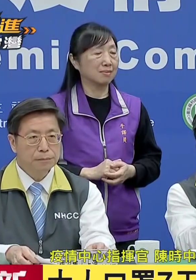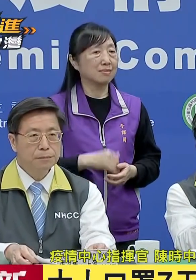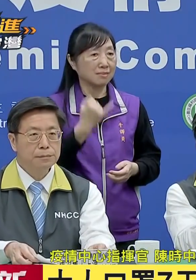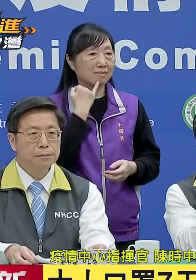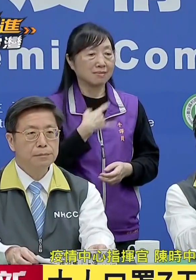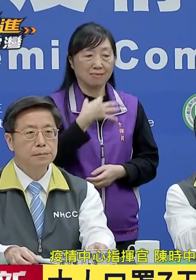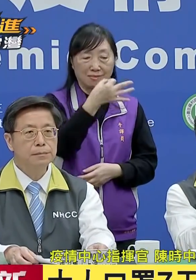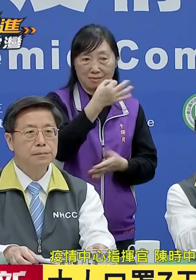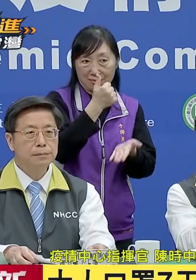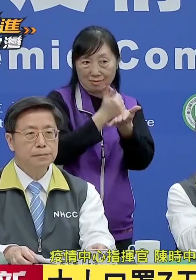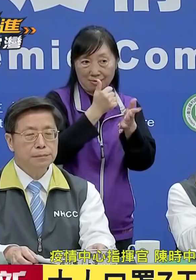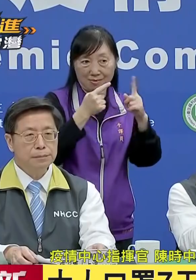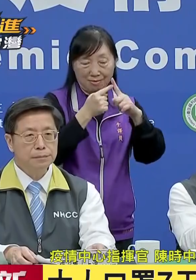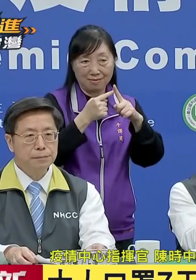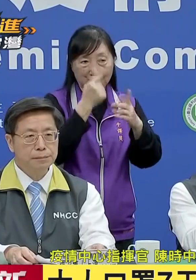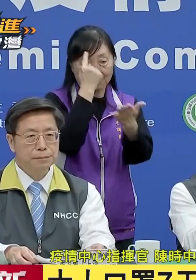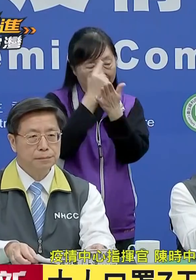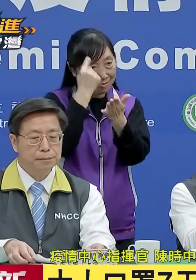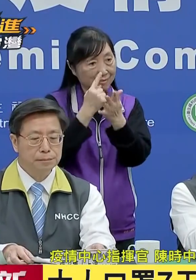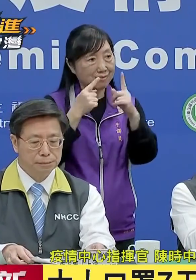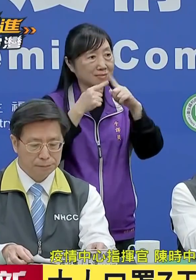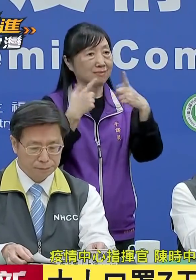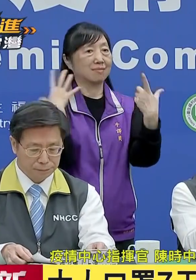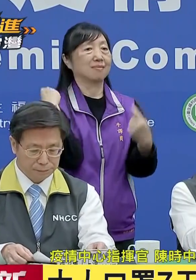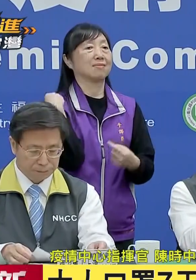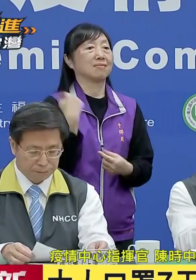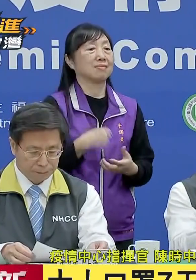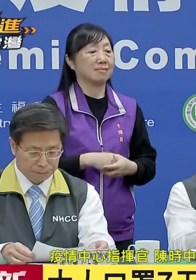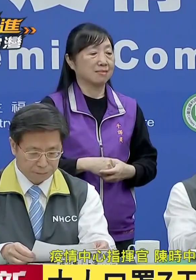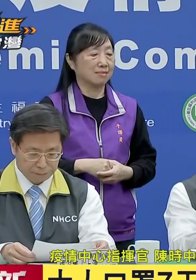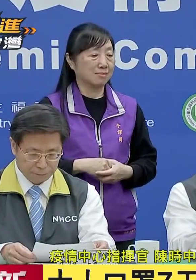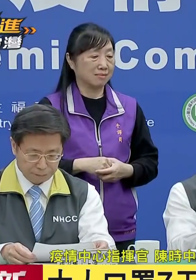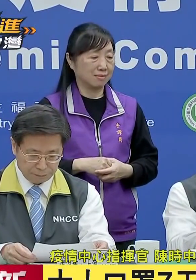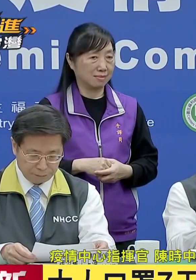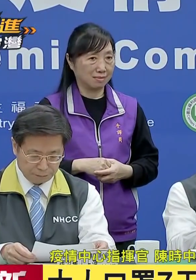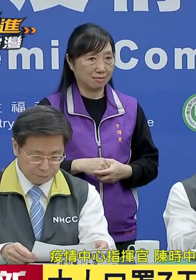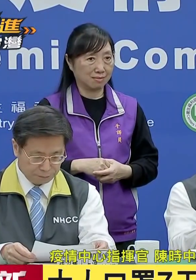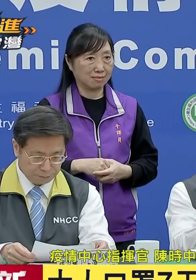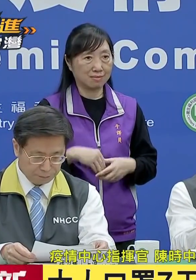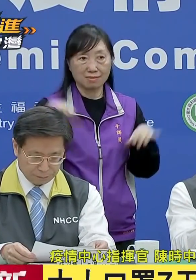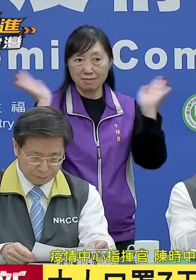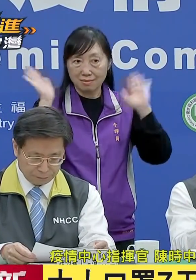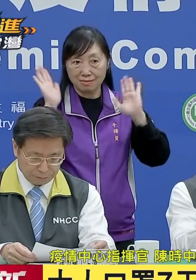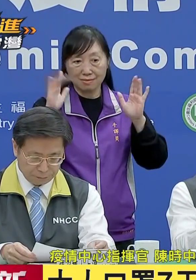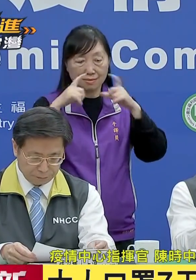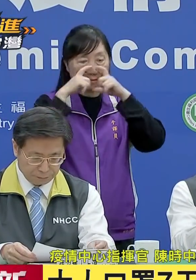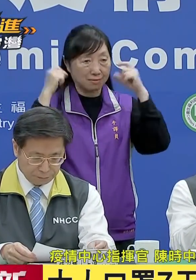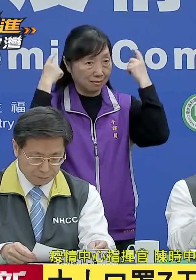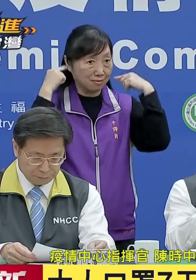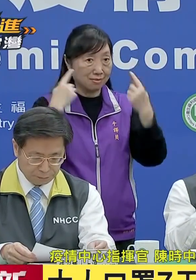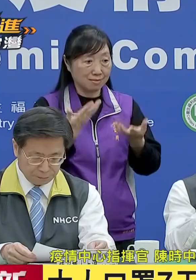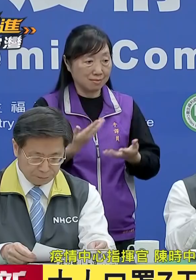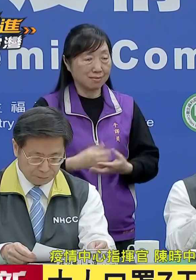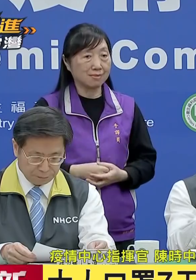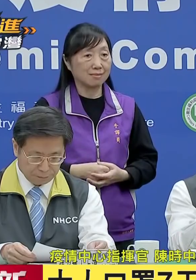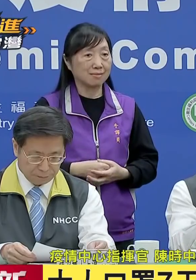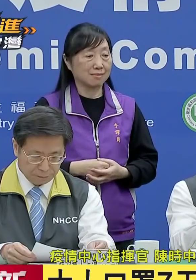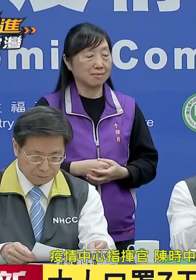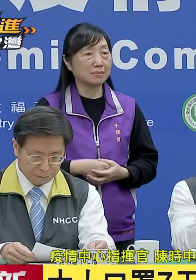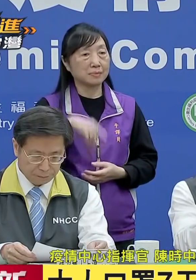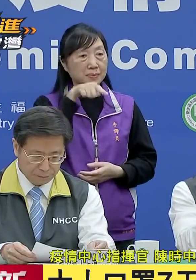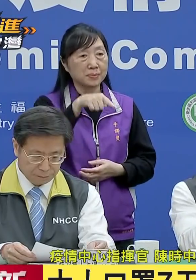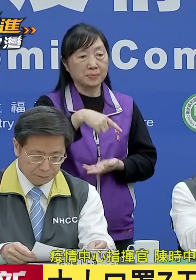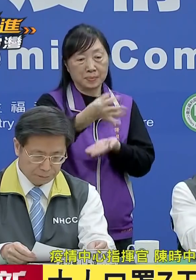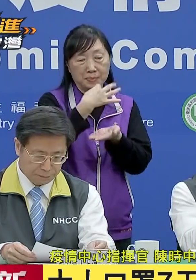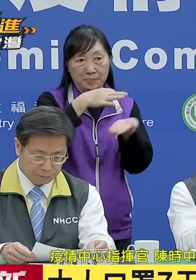够买到的哈，每一天的人是维持一样。好，那但是儿童口罩这一方面，好，相对哈它